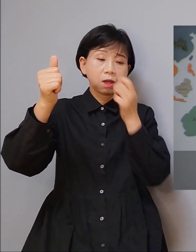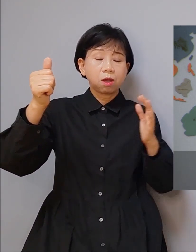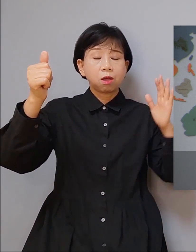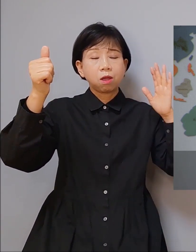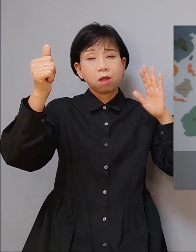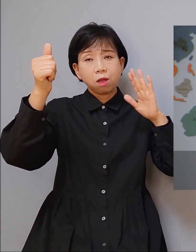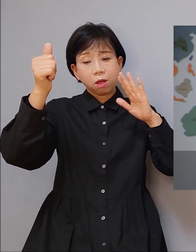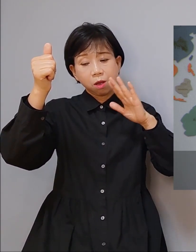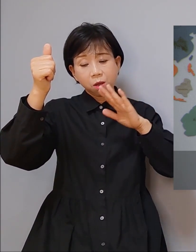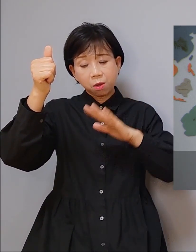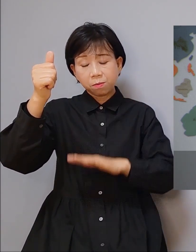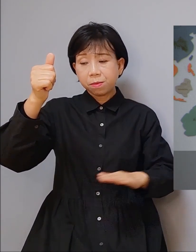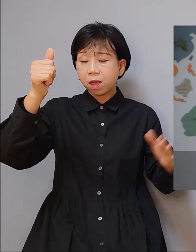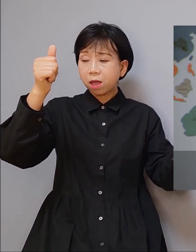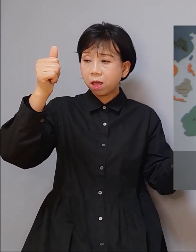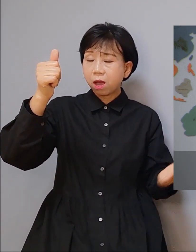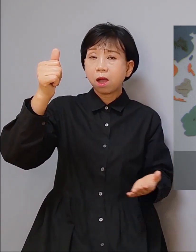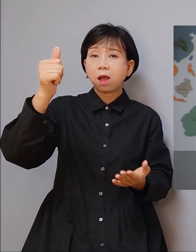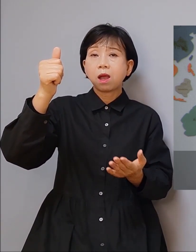주님을